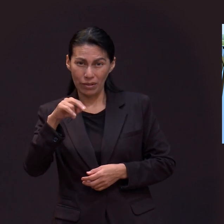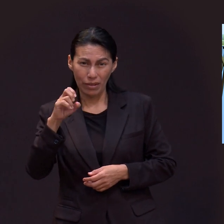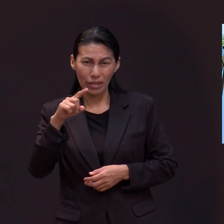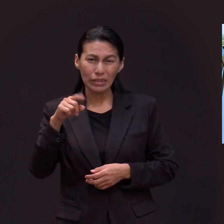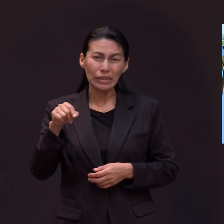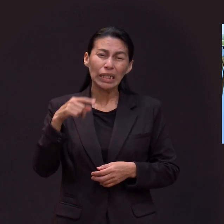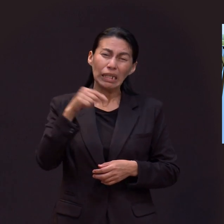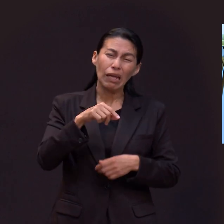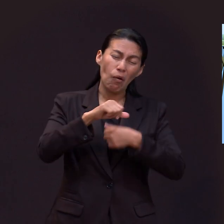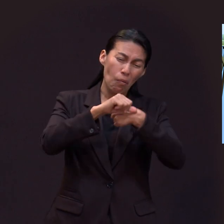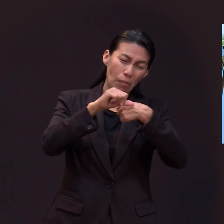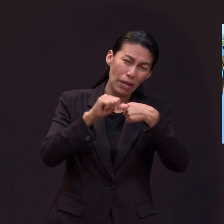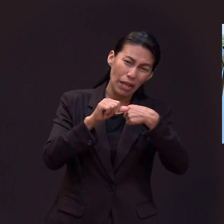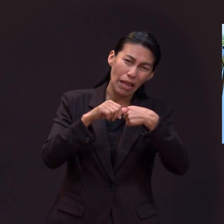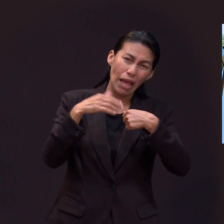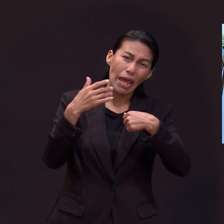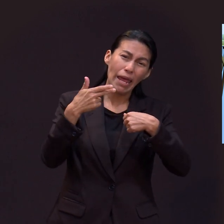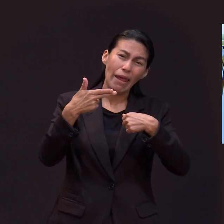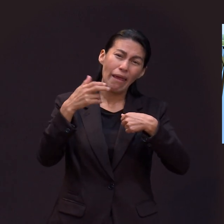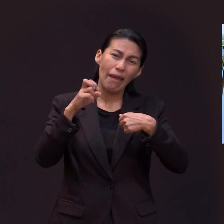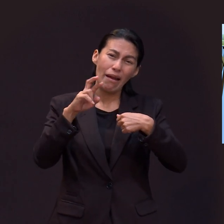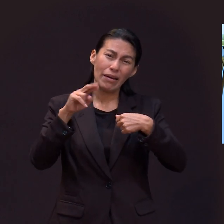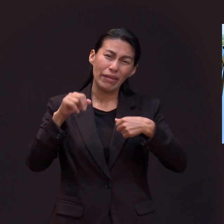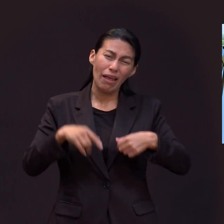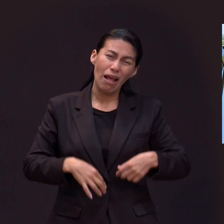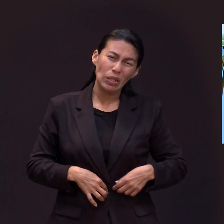operada de una hernia discal